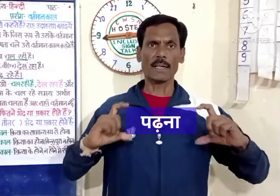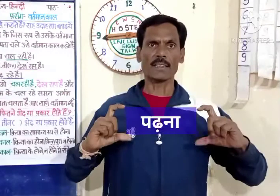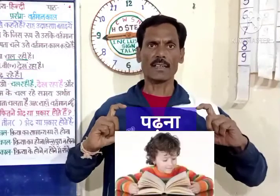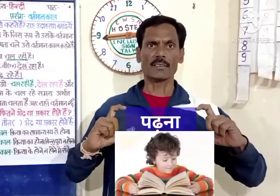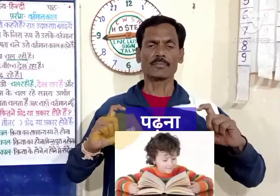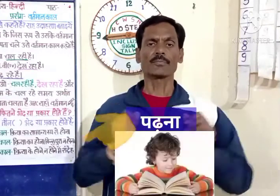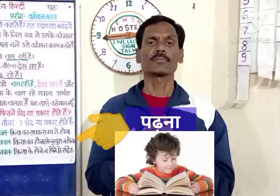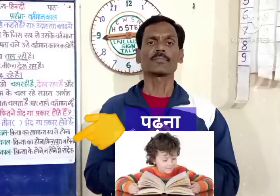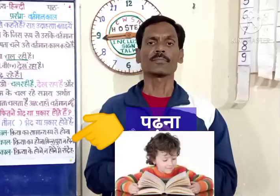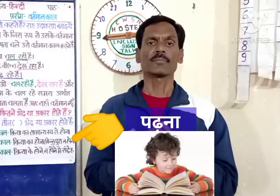पढ़ना,